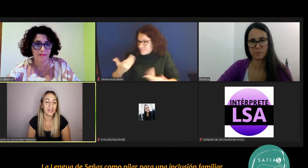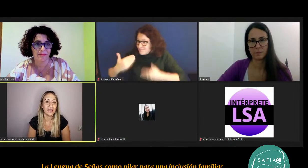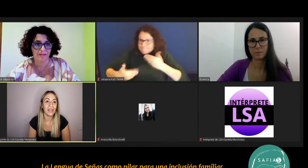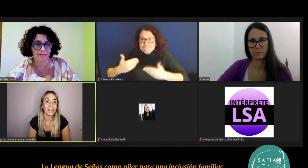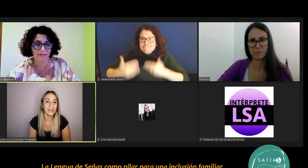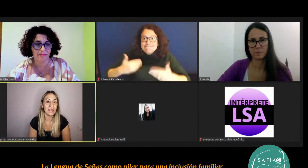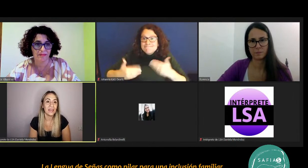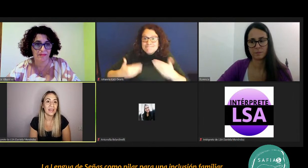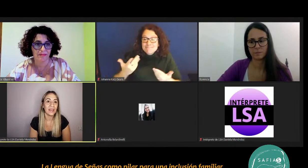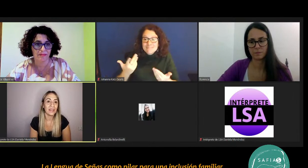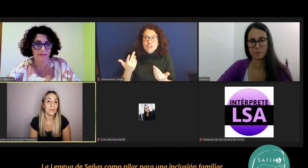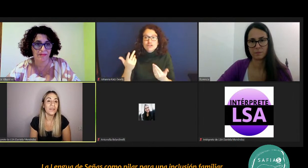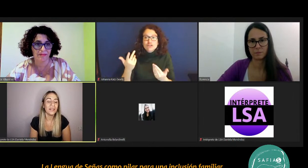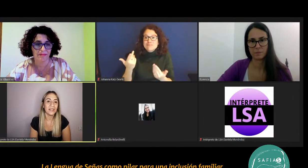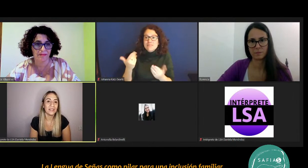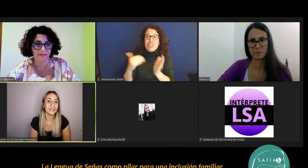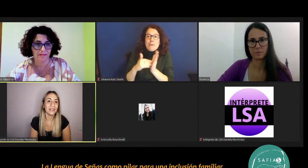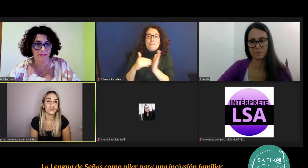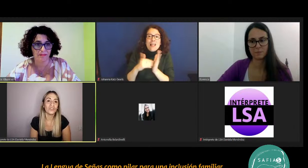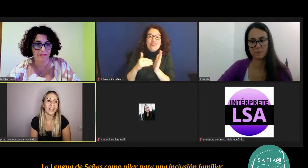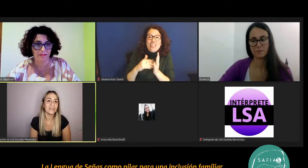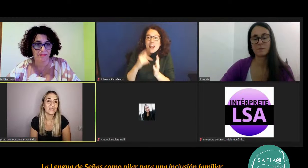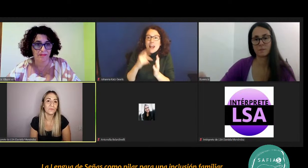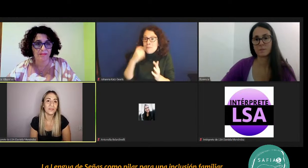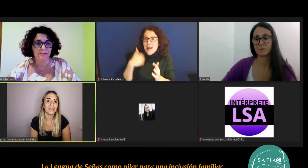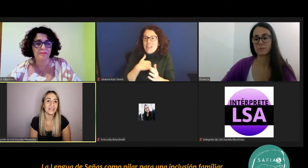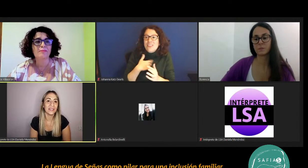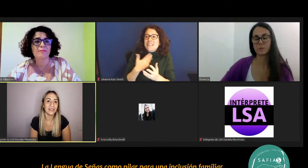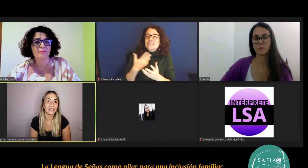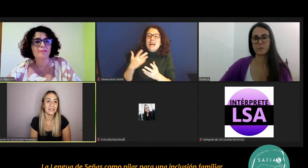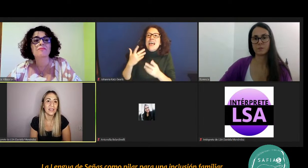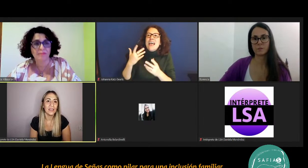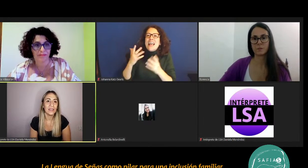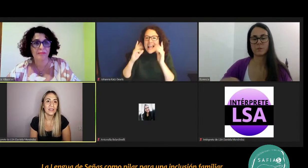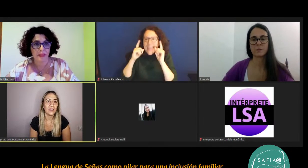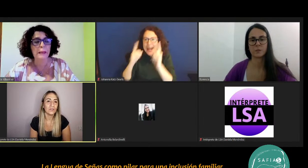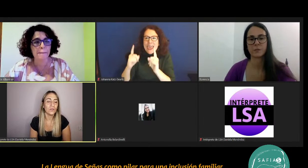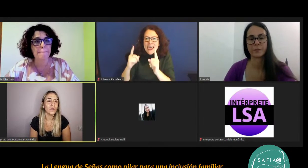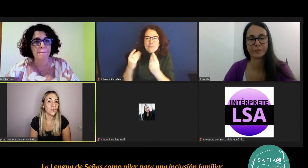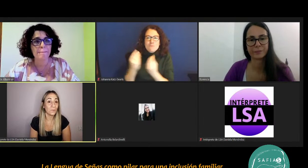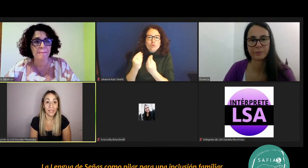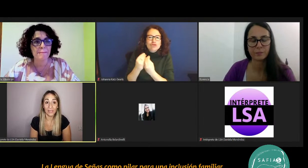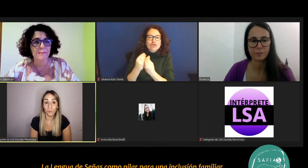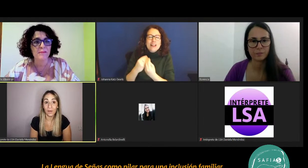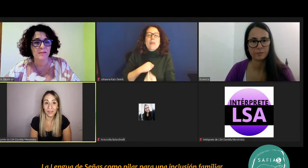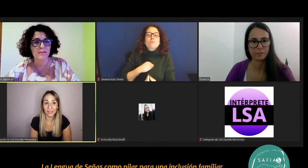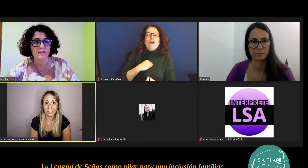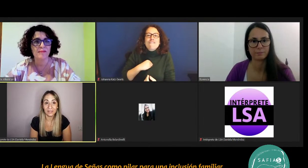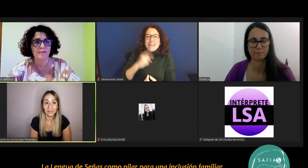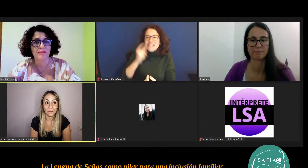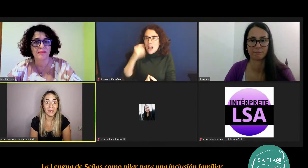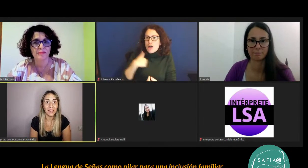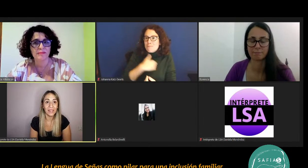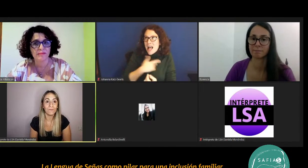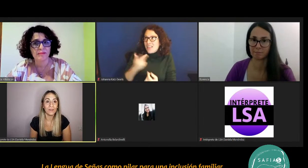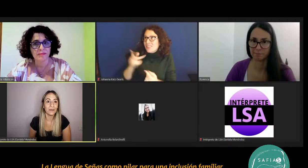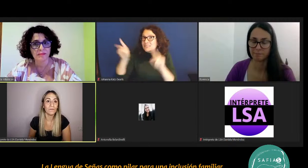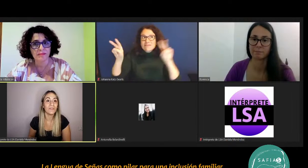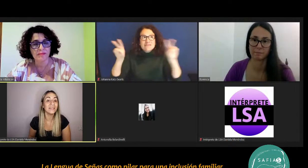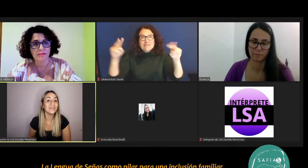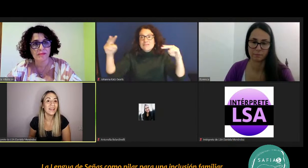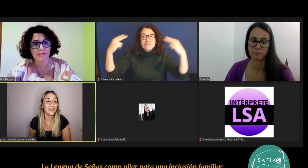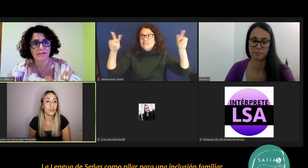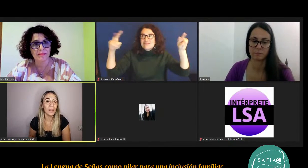tener, que pueden desarrollarse, que pueden crecer, ¿sí? Todo esto depende de sus padres, depende del enfoque